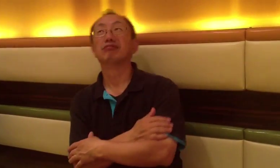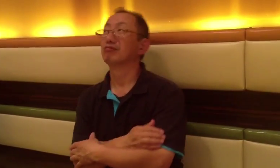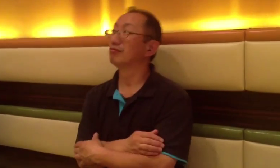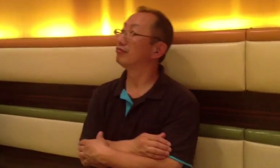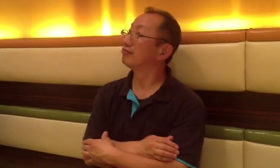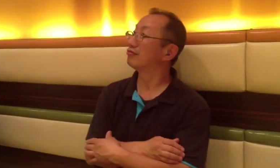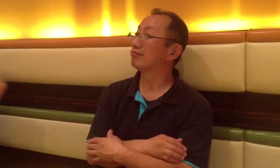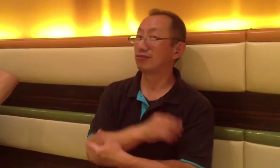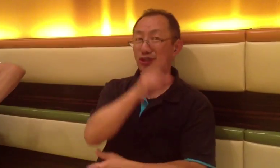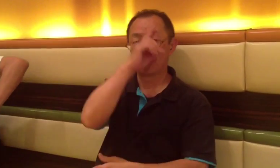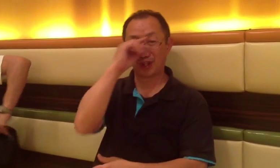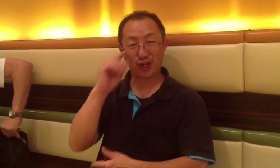変なものになってるから。